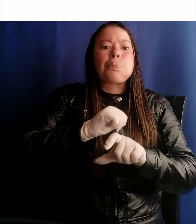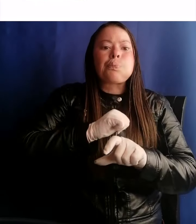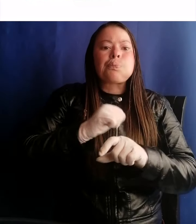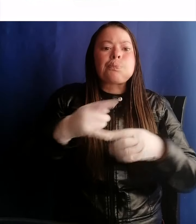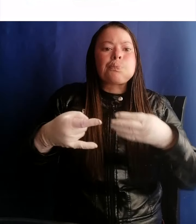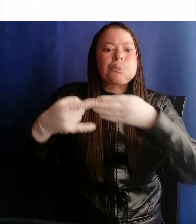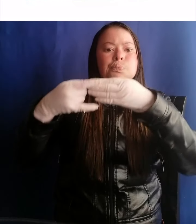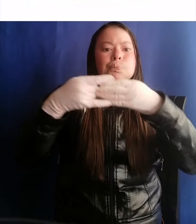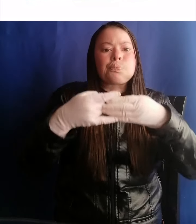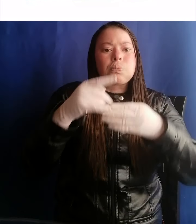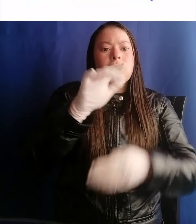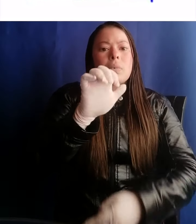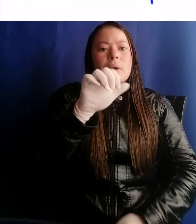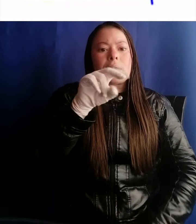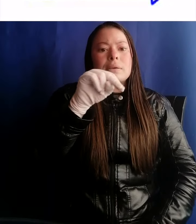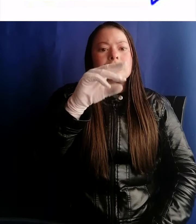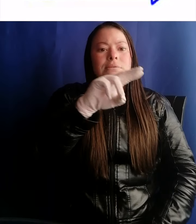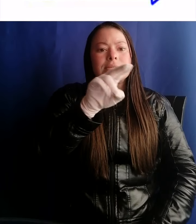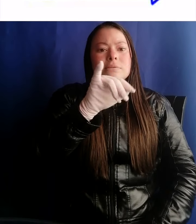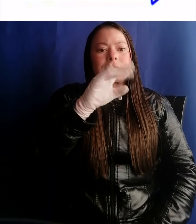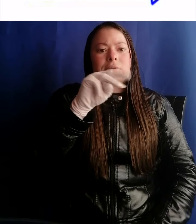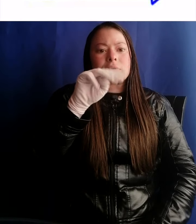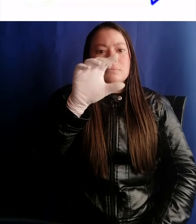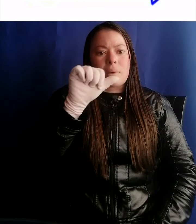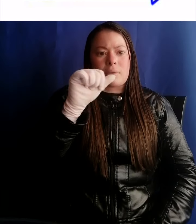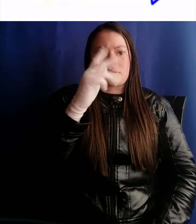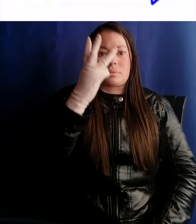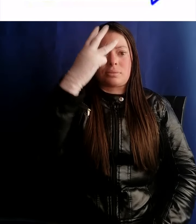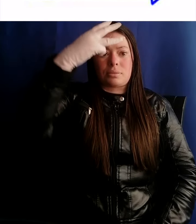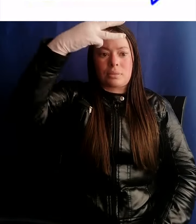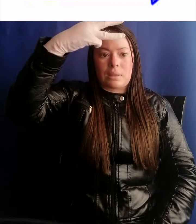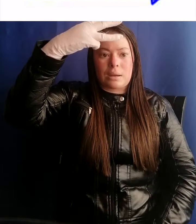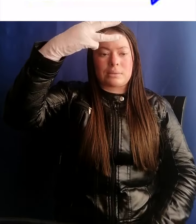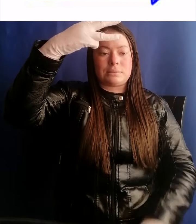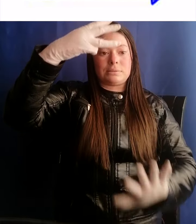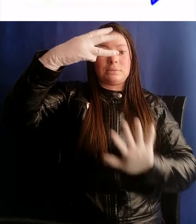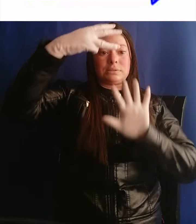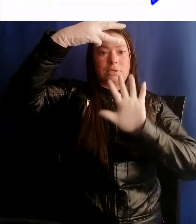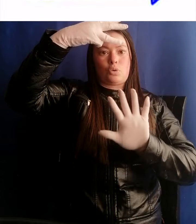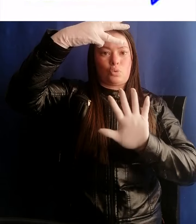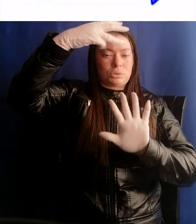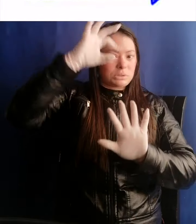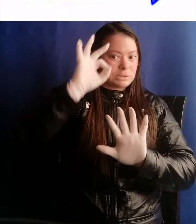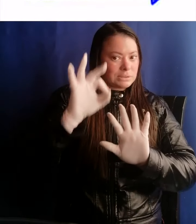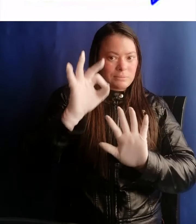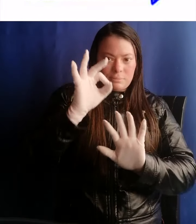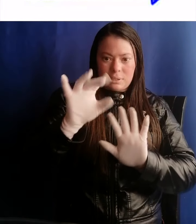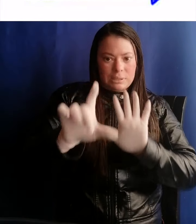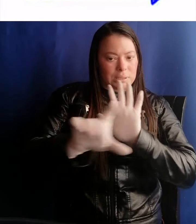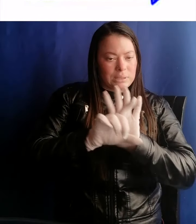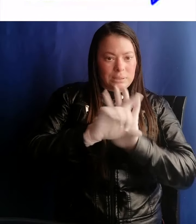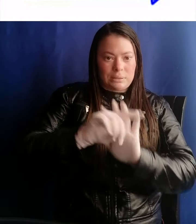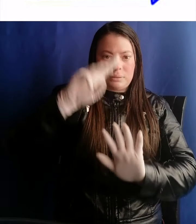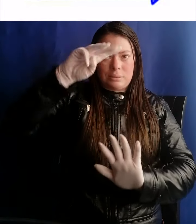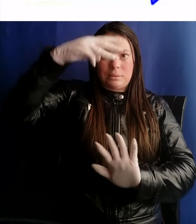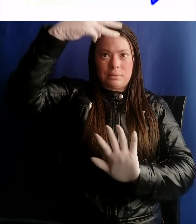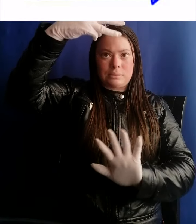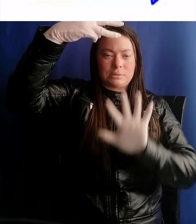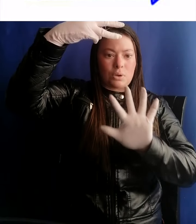En la transcripción siempre hay una enzima ARN polimerasa que se desplaza en dirección 3'-5' sobre la hebra